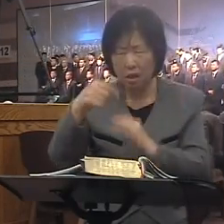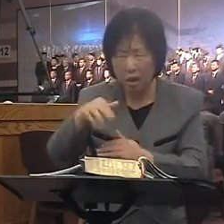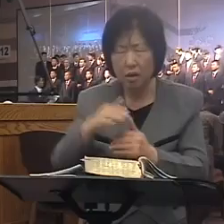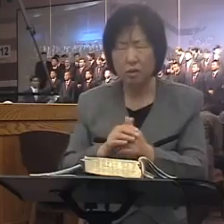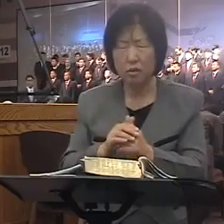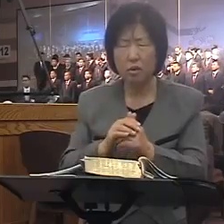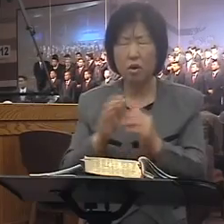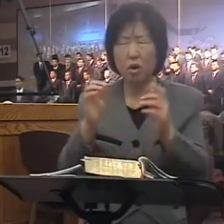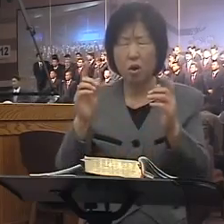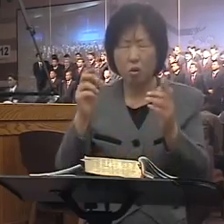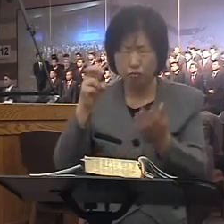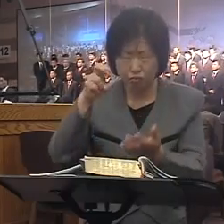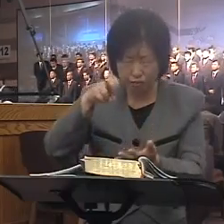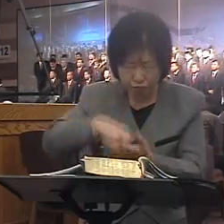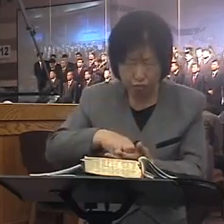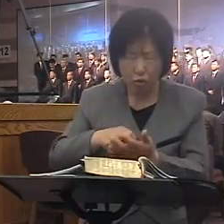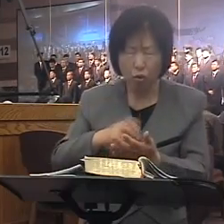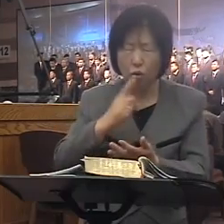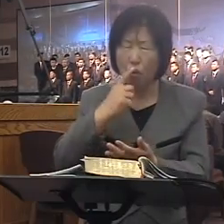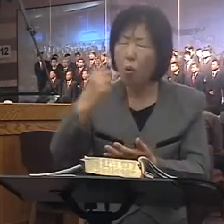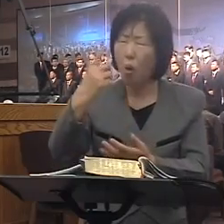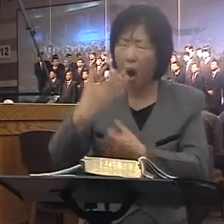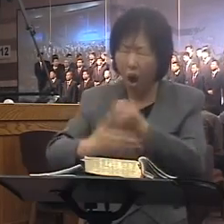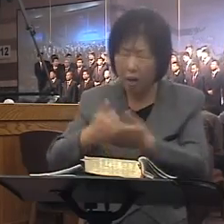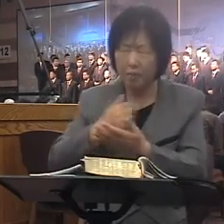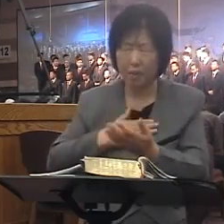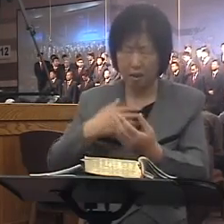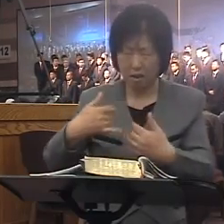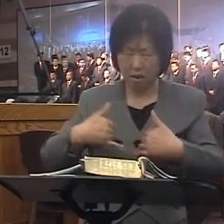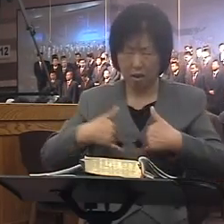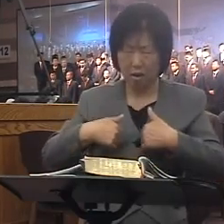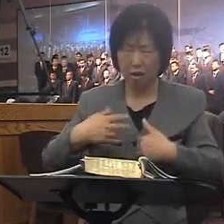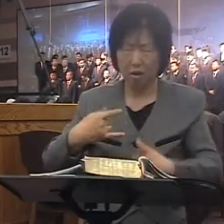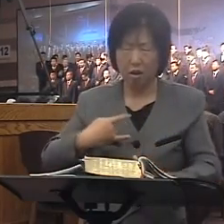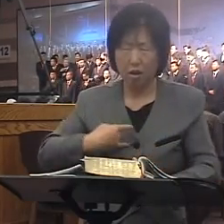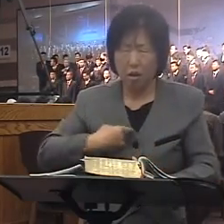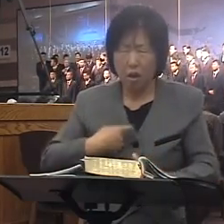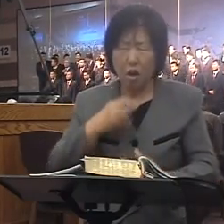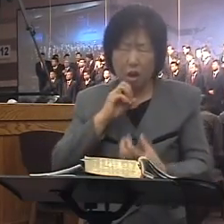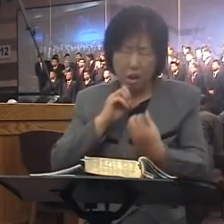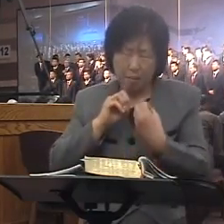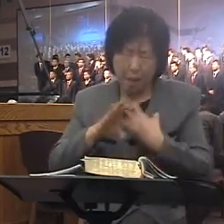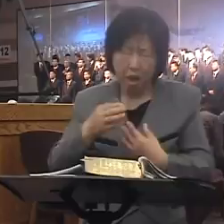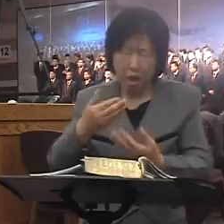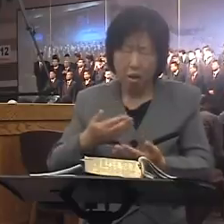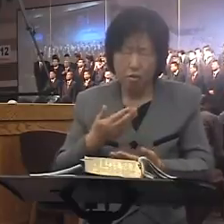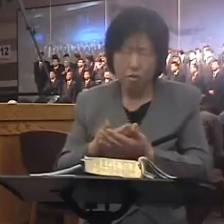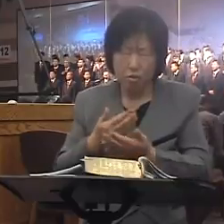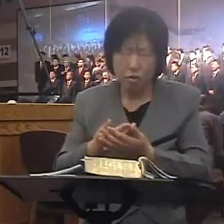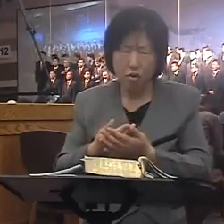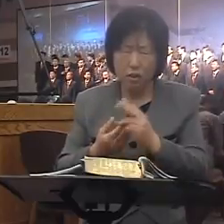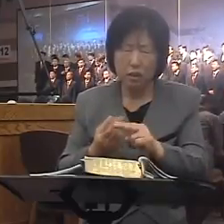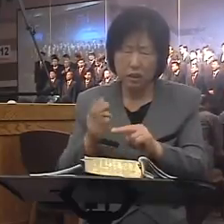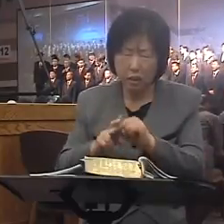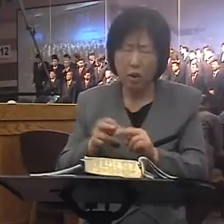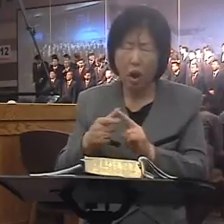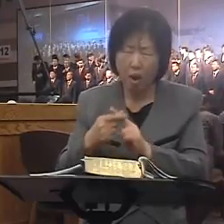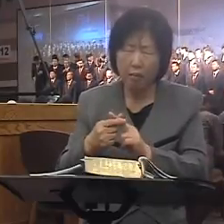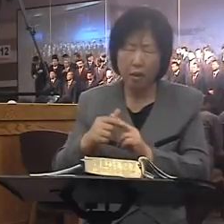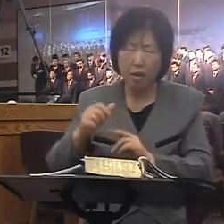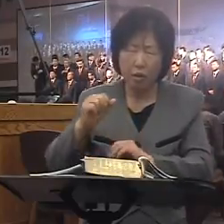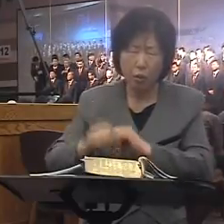내게 말씀하시고 내게 응답하시고 내 그 자리에서 나와 함께 하시는 하나님, 동행하시는